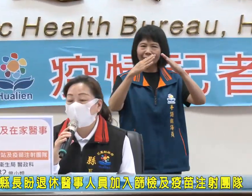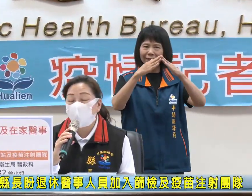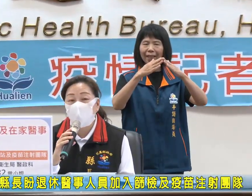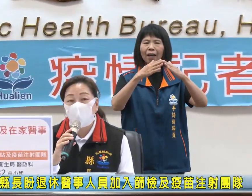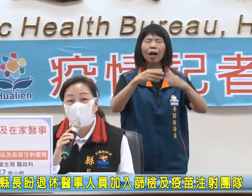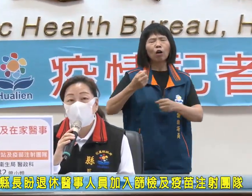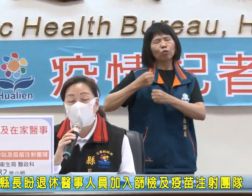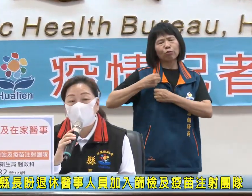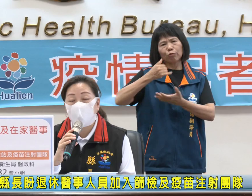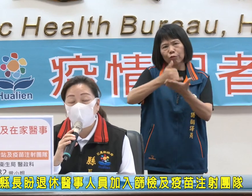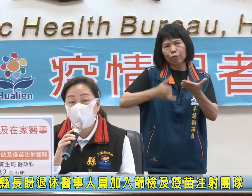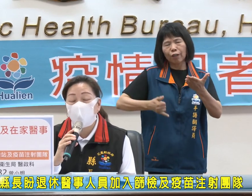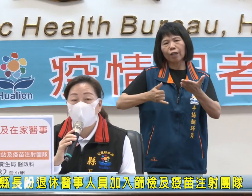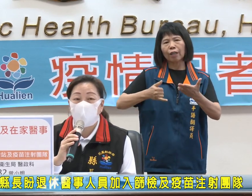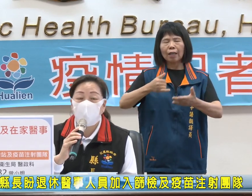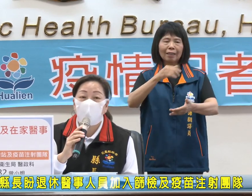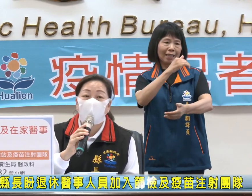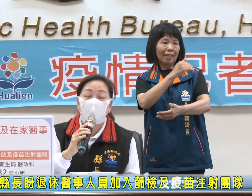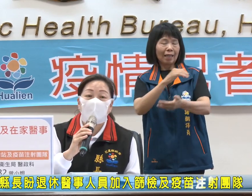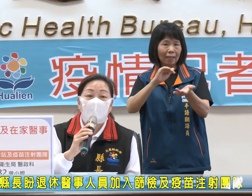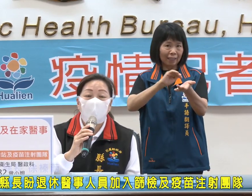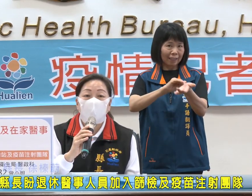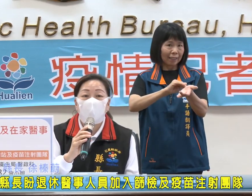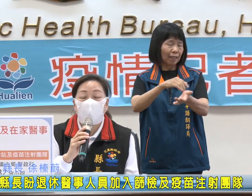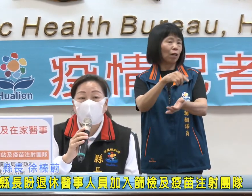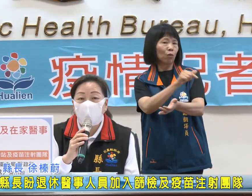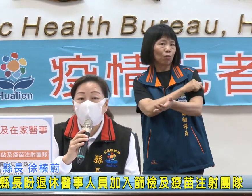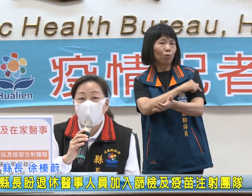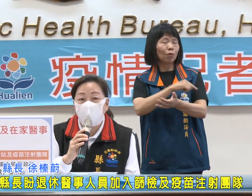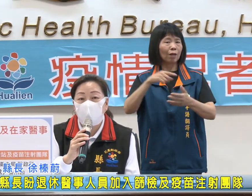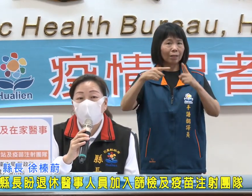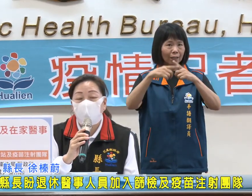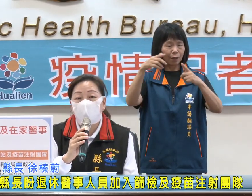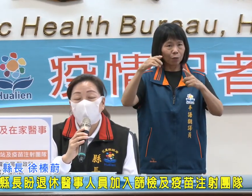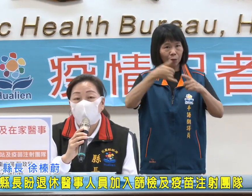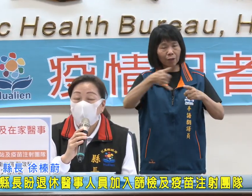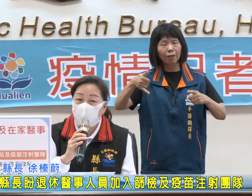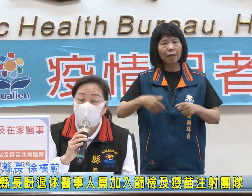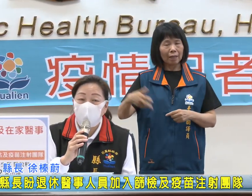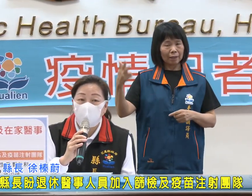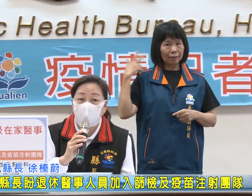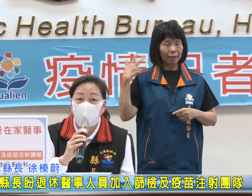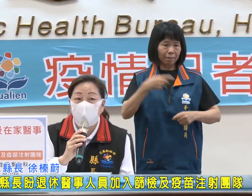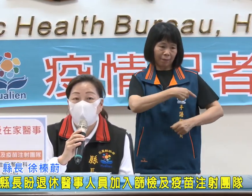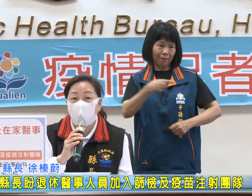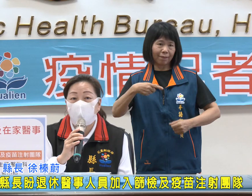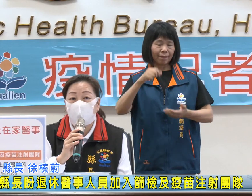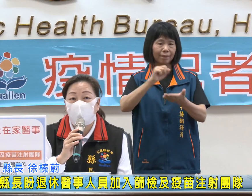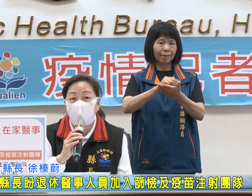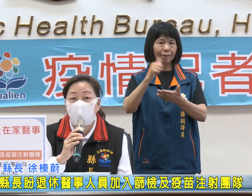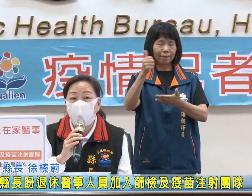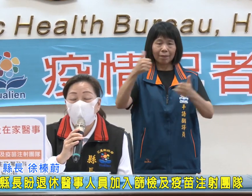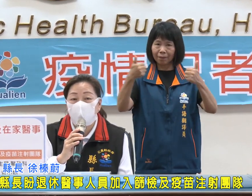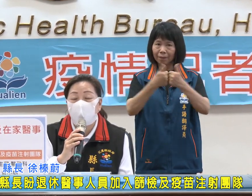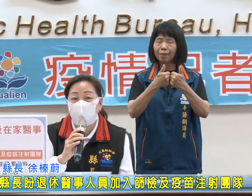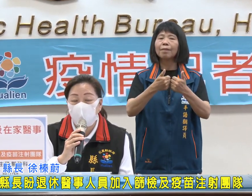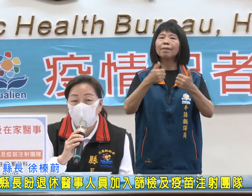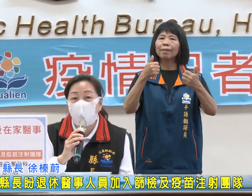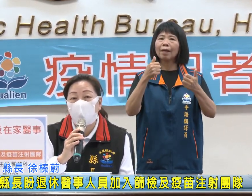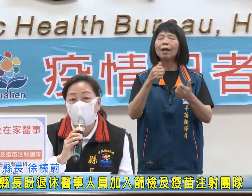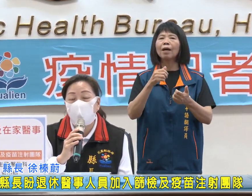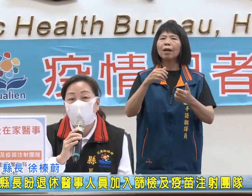共同来携手让花莲度过这波疫情。 上礼拜一的时候，我们已经开过记者会，对于我们的医事人